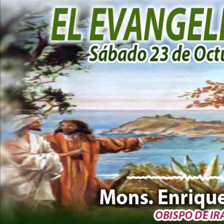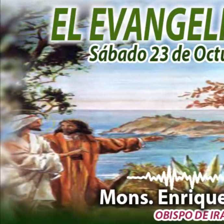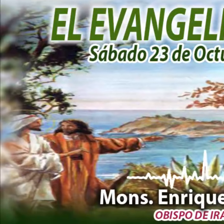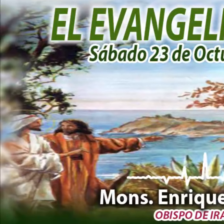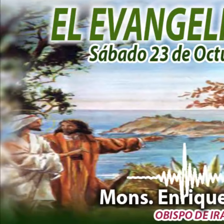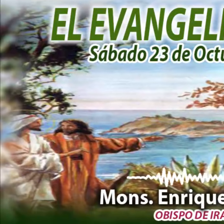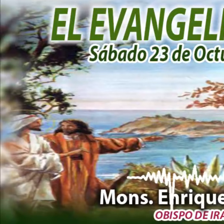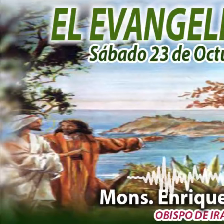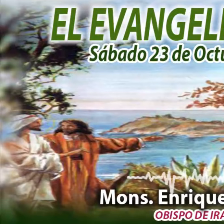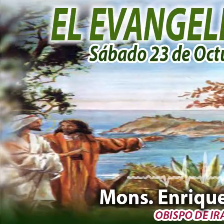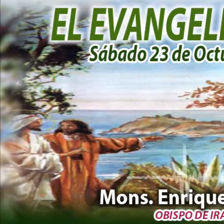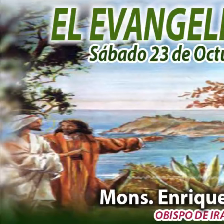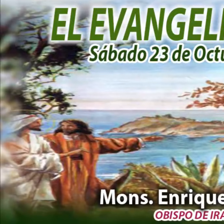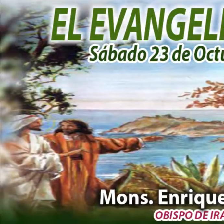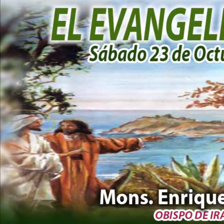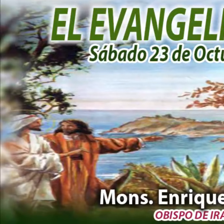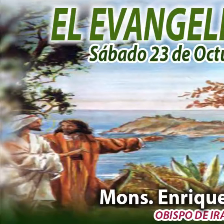de esperanza.